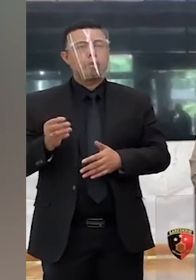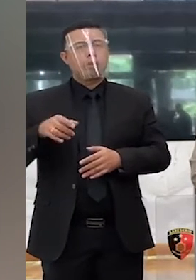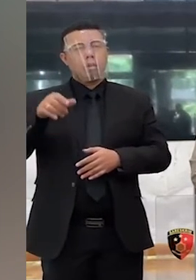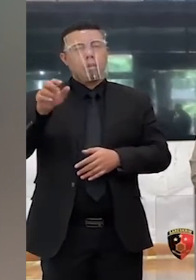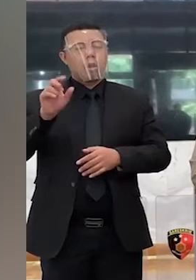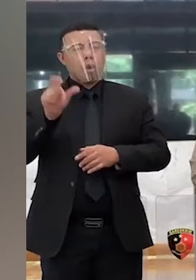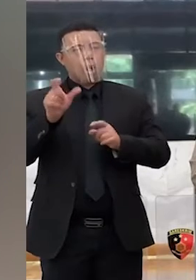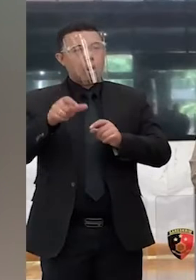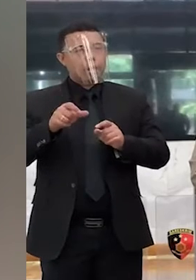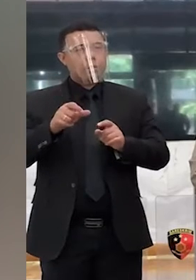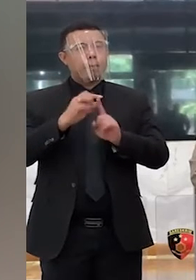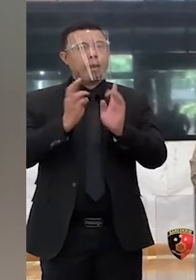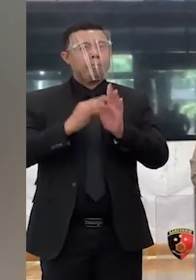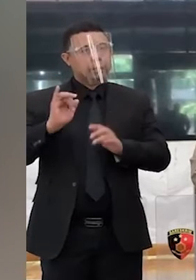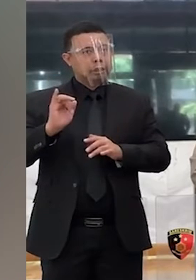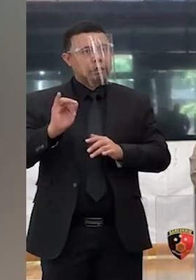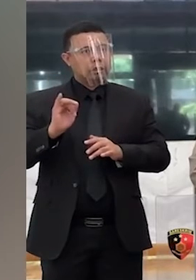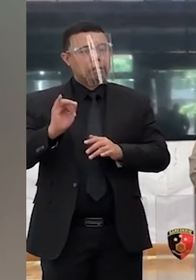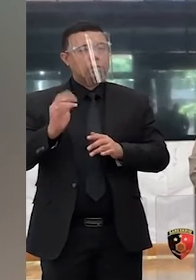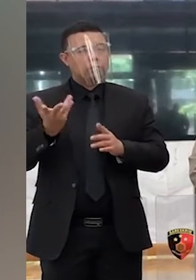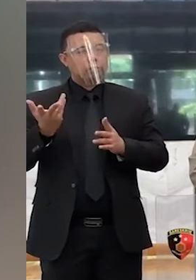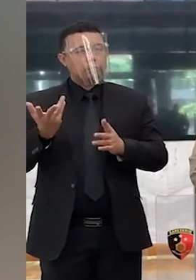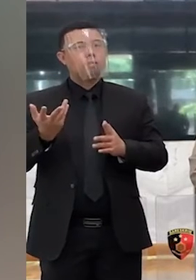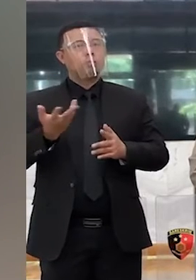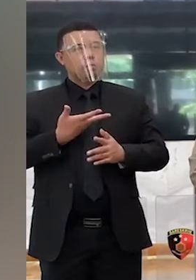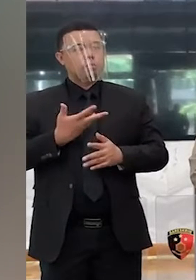para PMI yang menggunakan